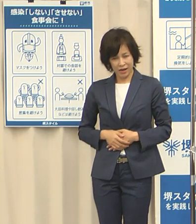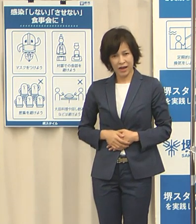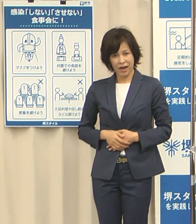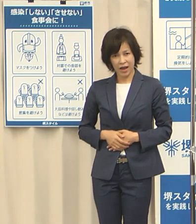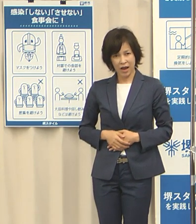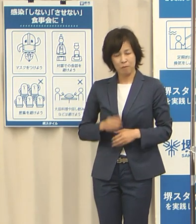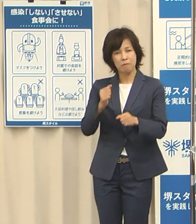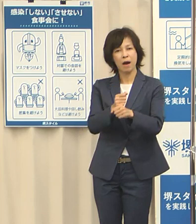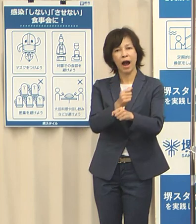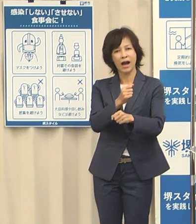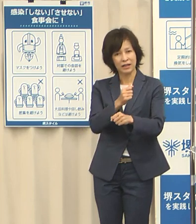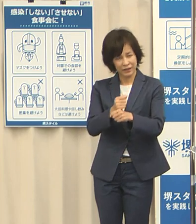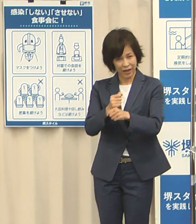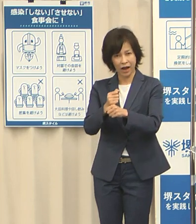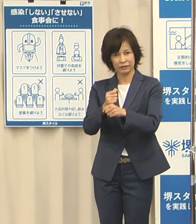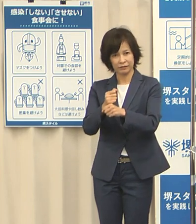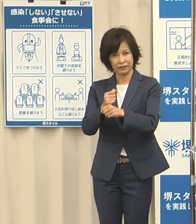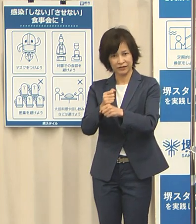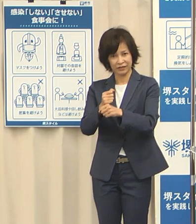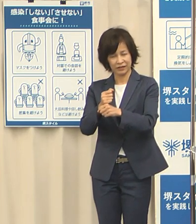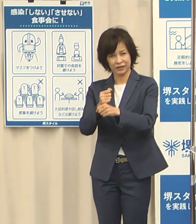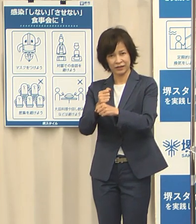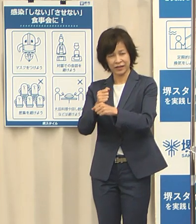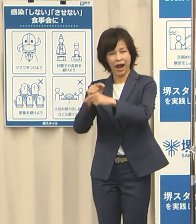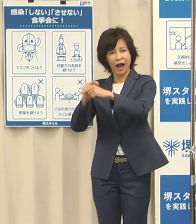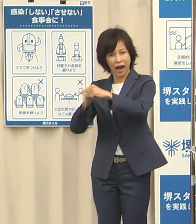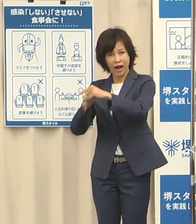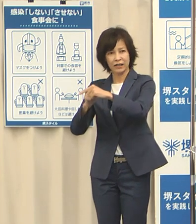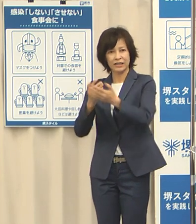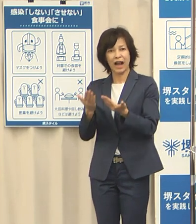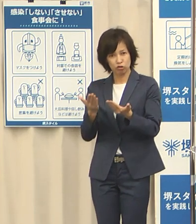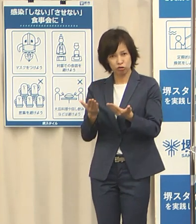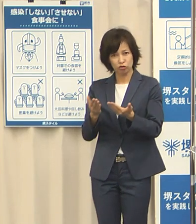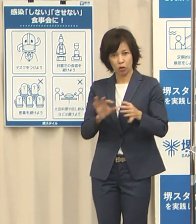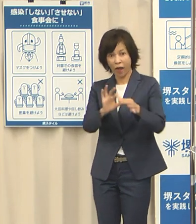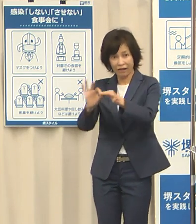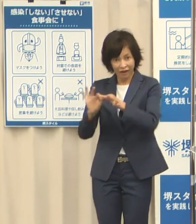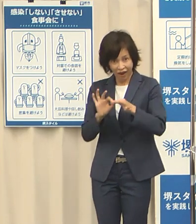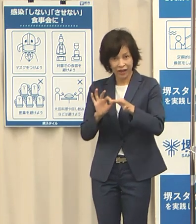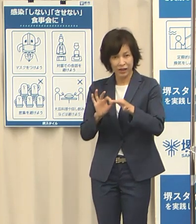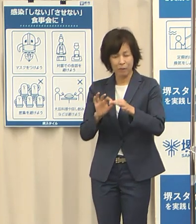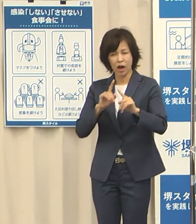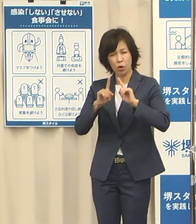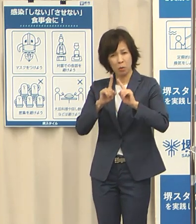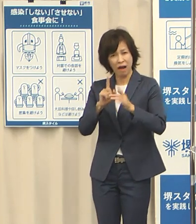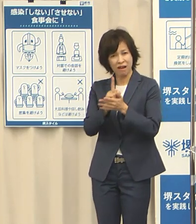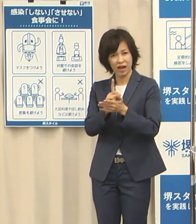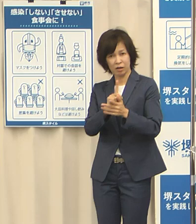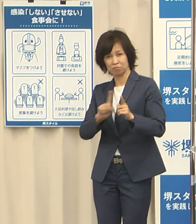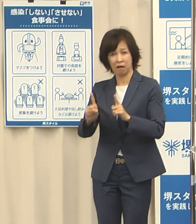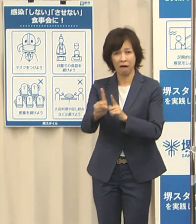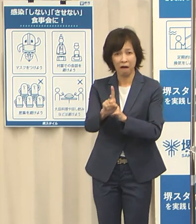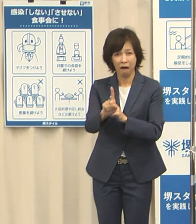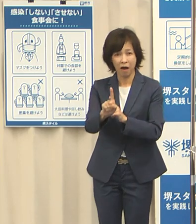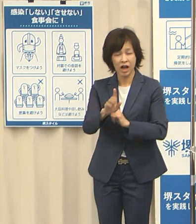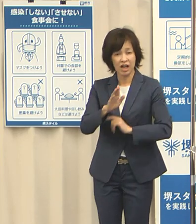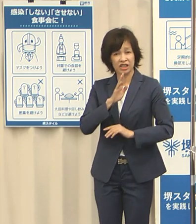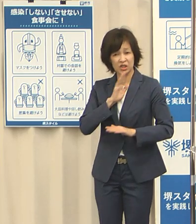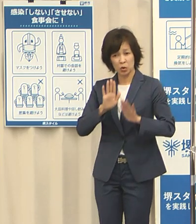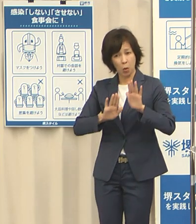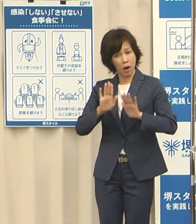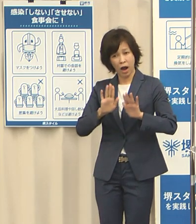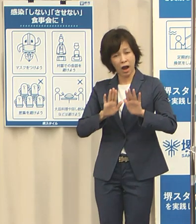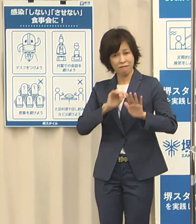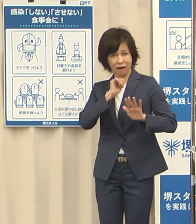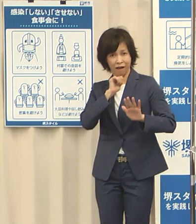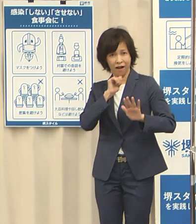連携とかいろいろと言われるんですが、その言葉が先行してですね、実態がなかなか伴っていなかったんじゃないかと考